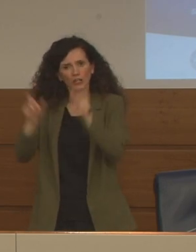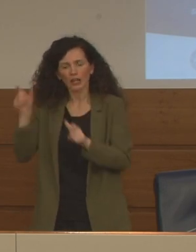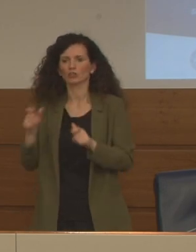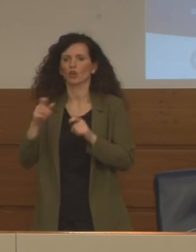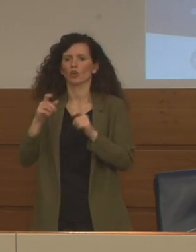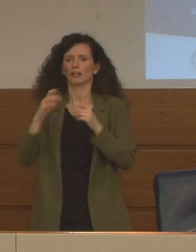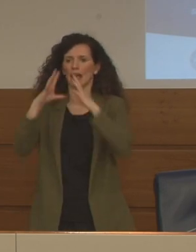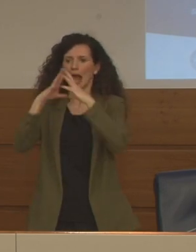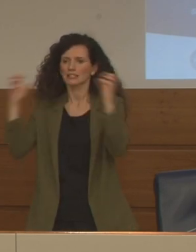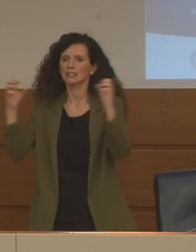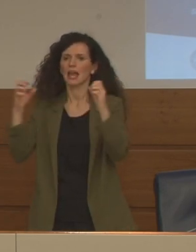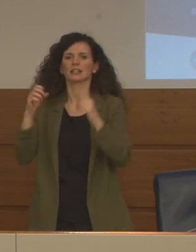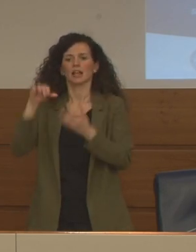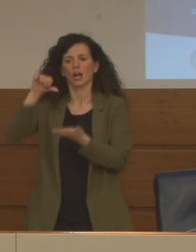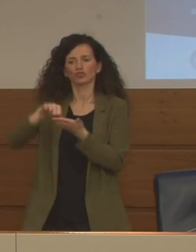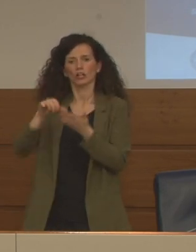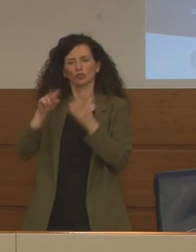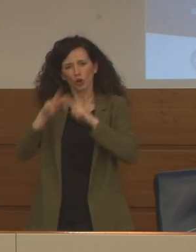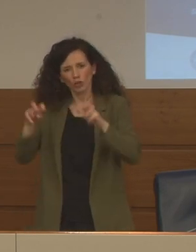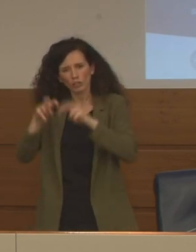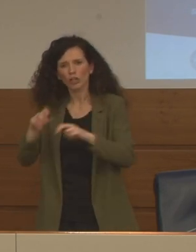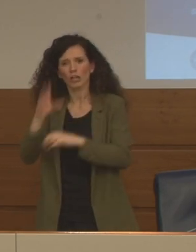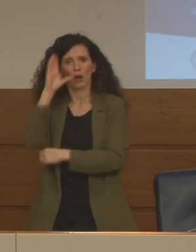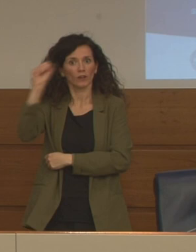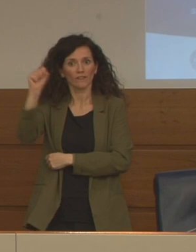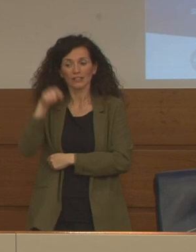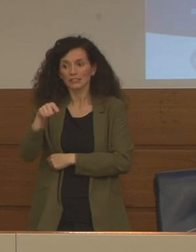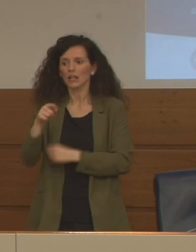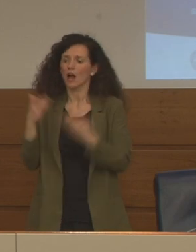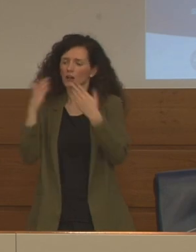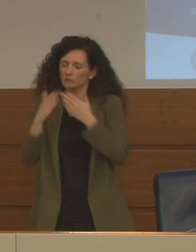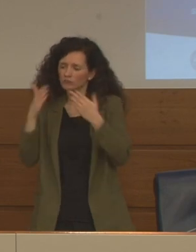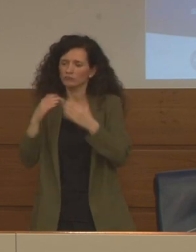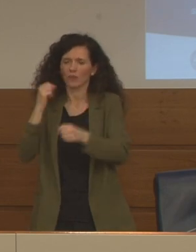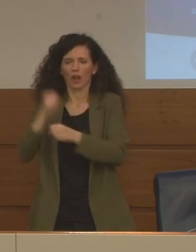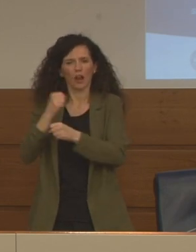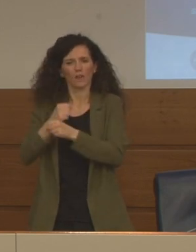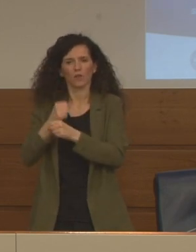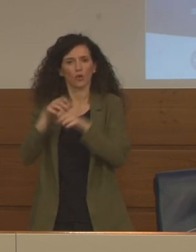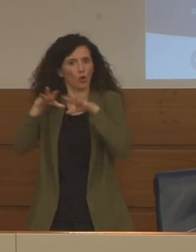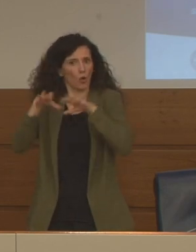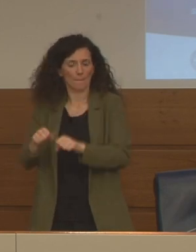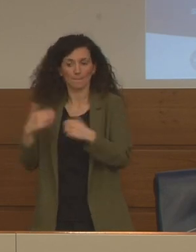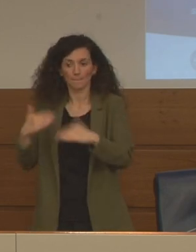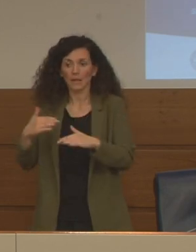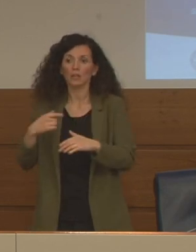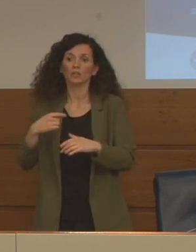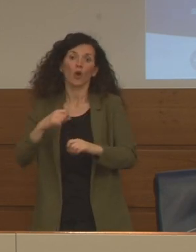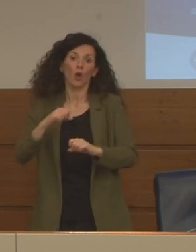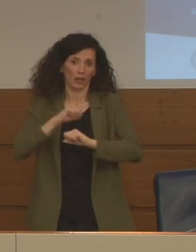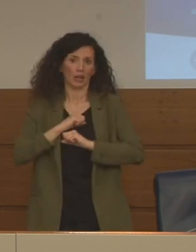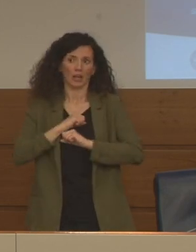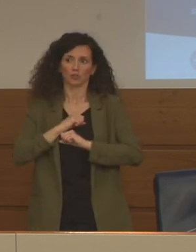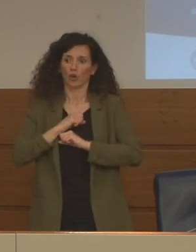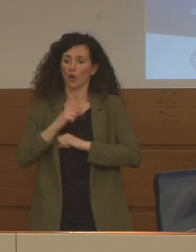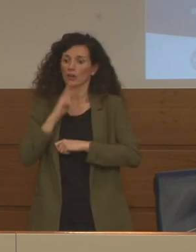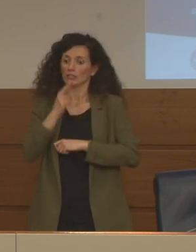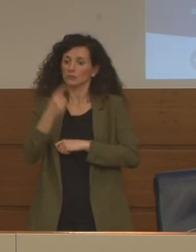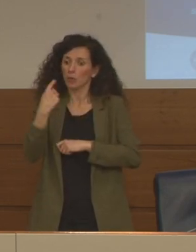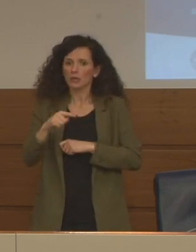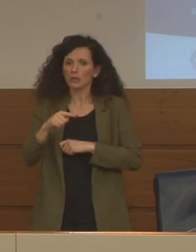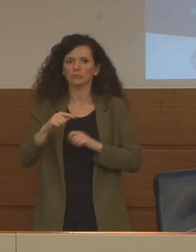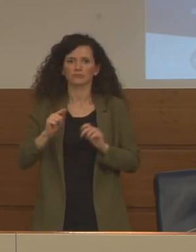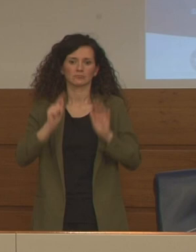nostri centri di ricerca stanno lavorando duramente su questo credo che una risposta la avremo prossimamente non fatemi